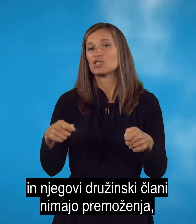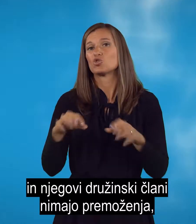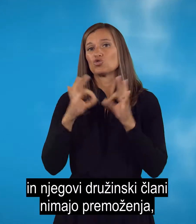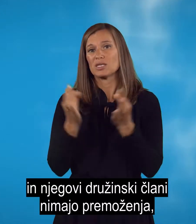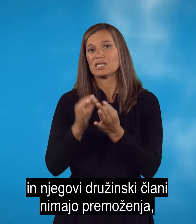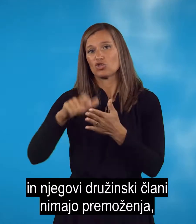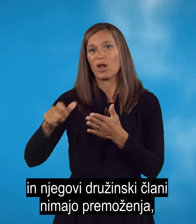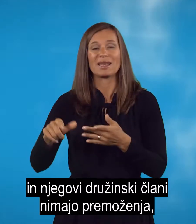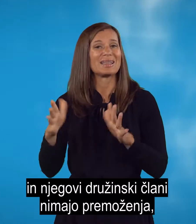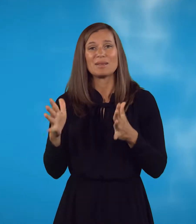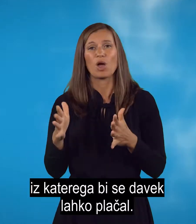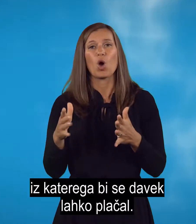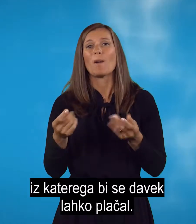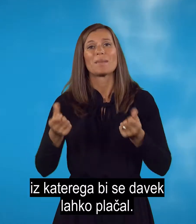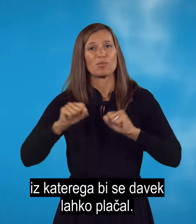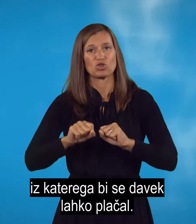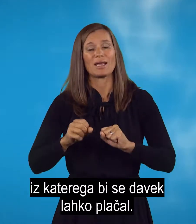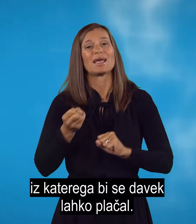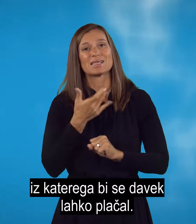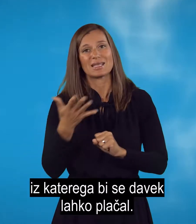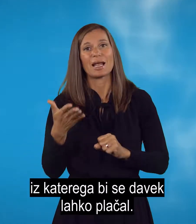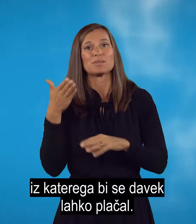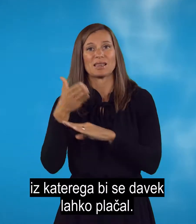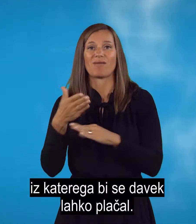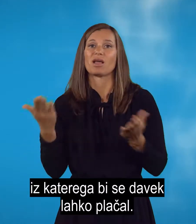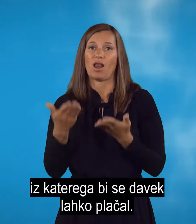nimajo premoženja, iz katerega bi se davek lahko plačal.